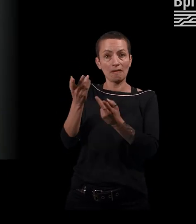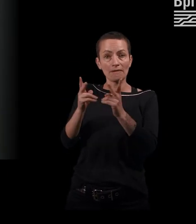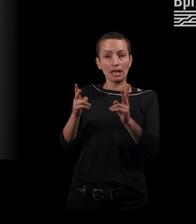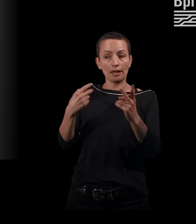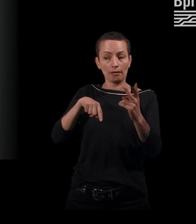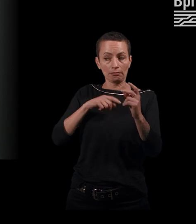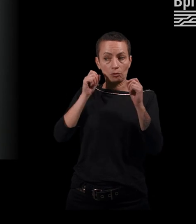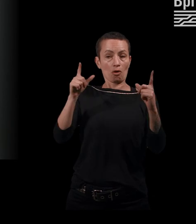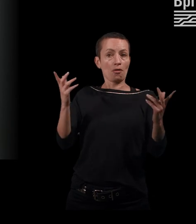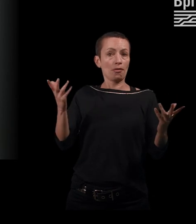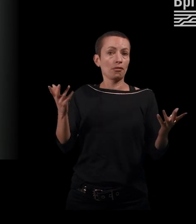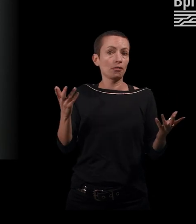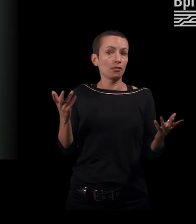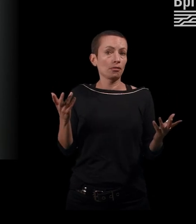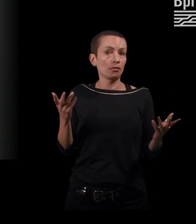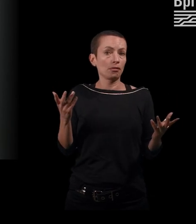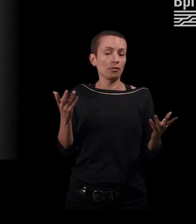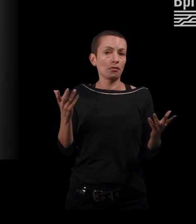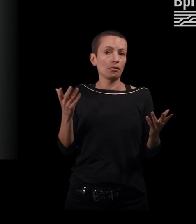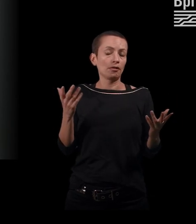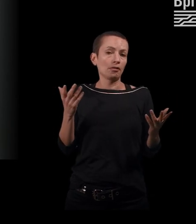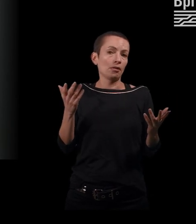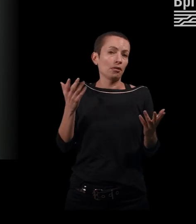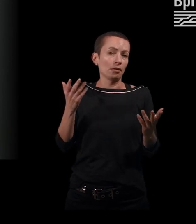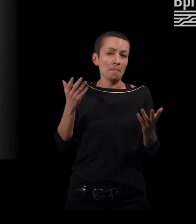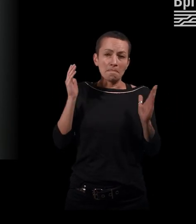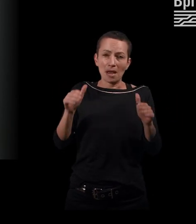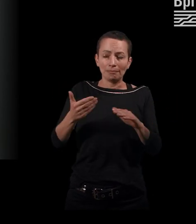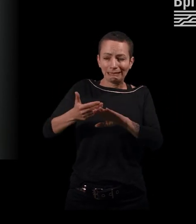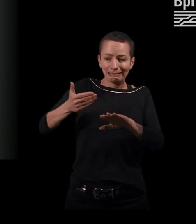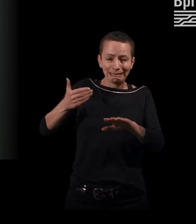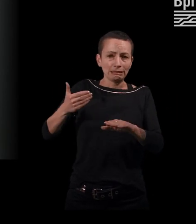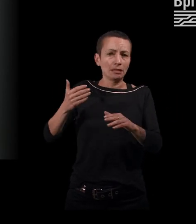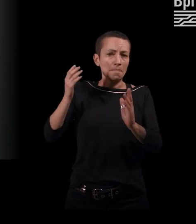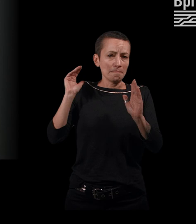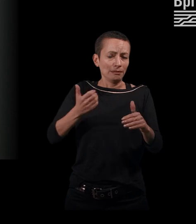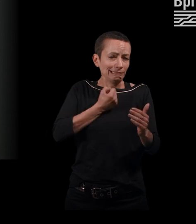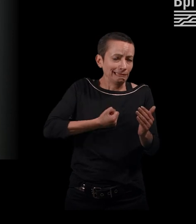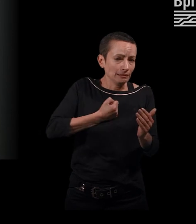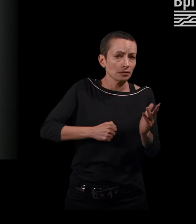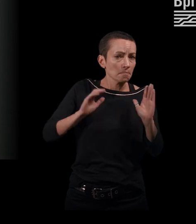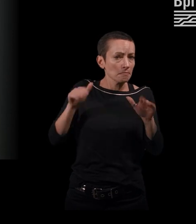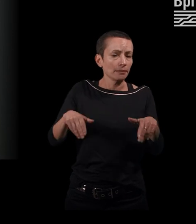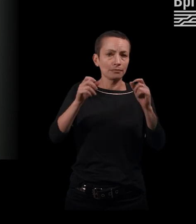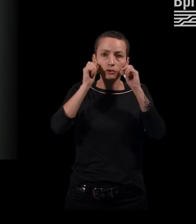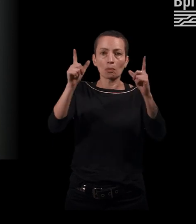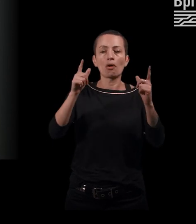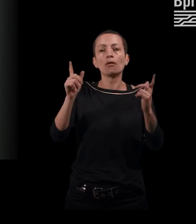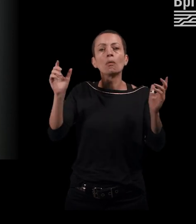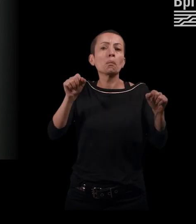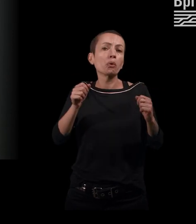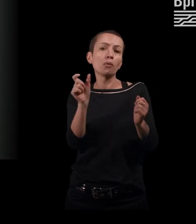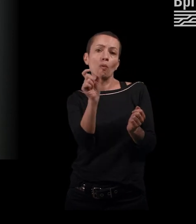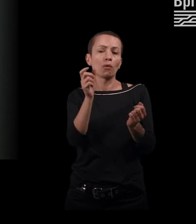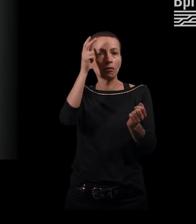surprend à plusieurs égards, malgré tout ce qu'elle a vécu, malgré les cicatrices. Et là, on peut parler de résilience ou de